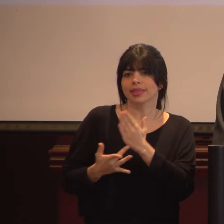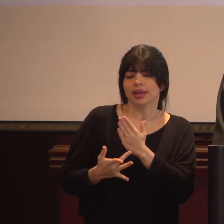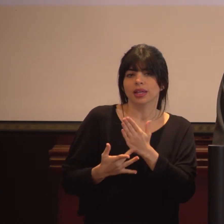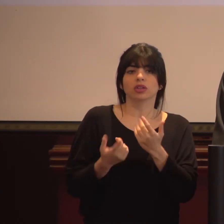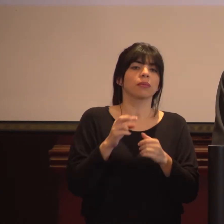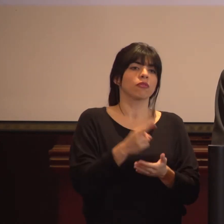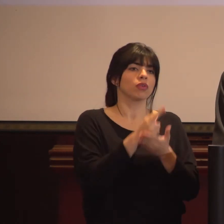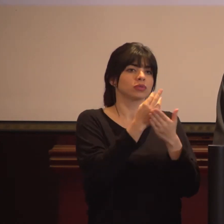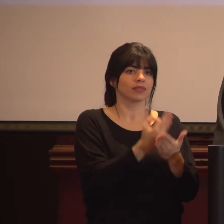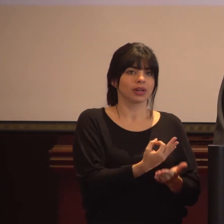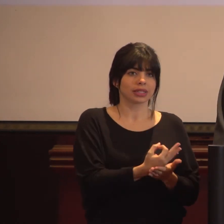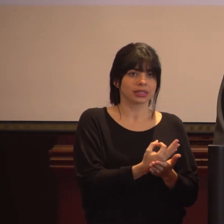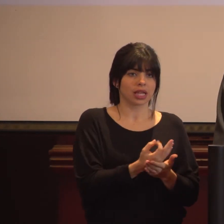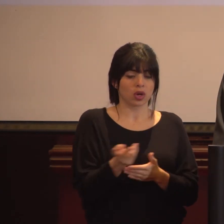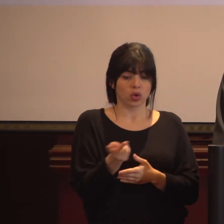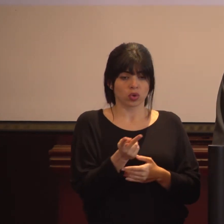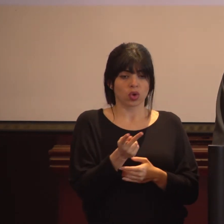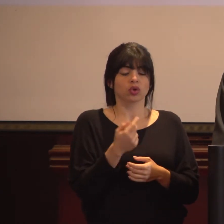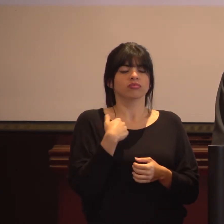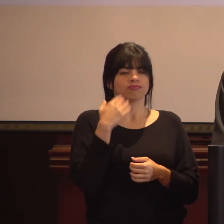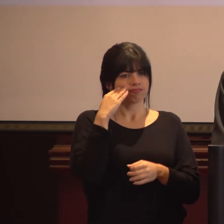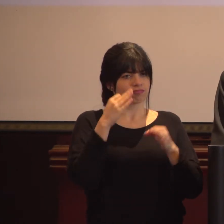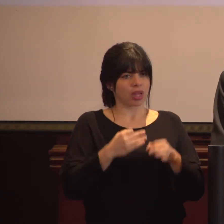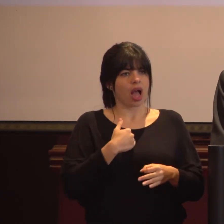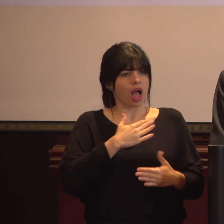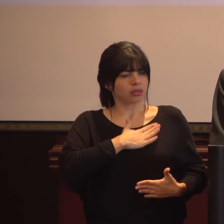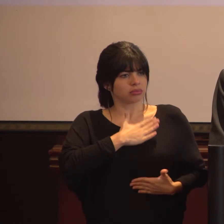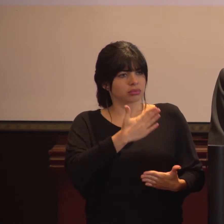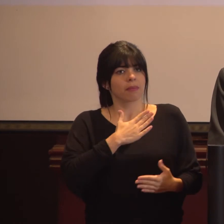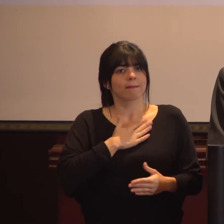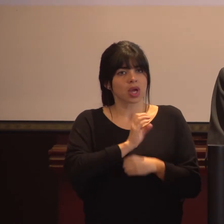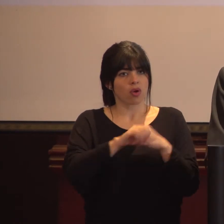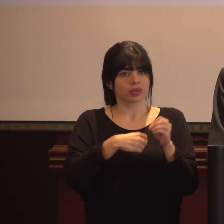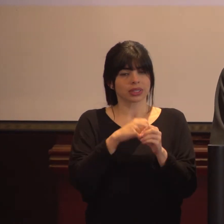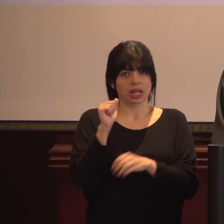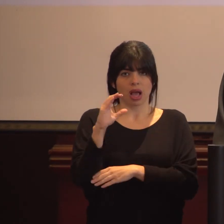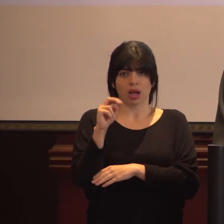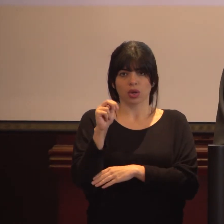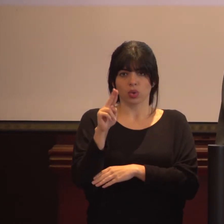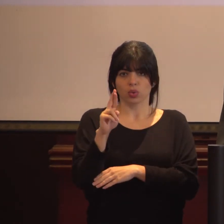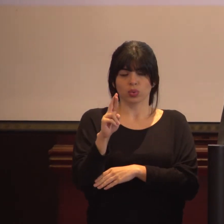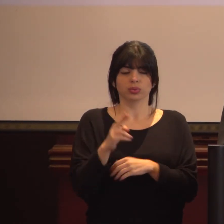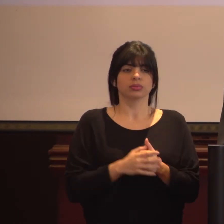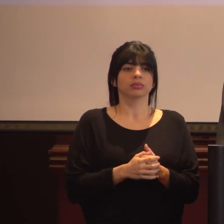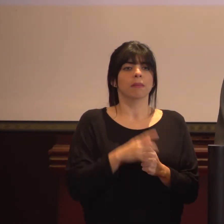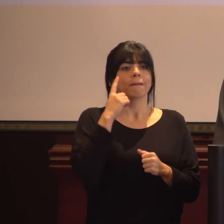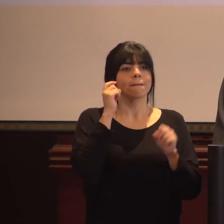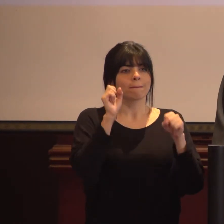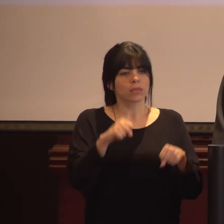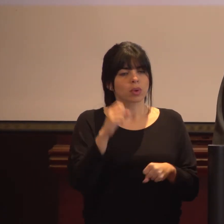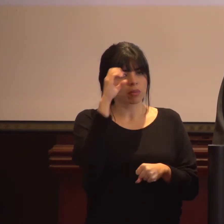técnicos y financieros confirmo la disponibilidad de mi oficina de acnur para